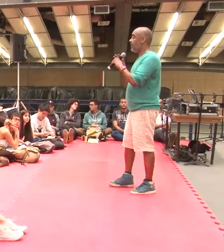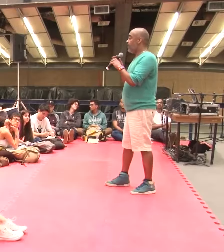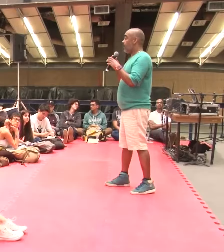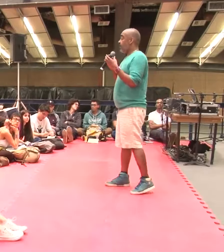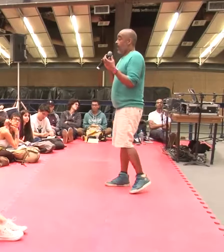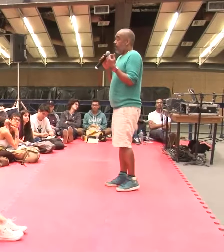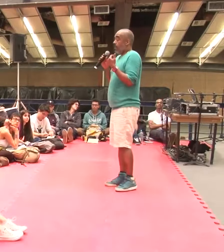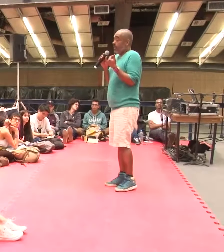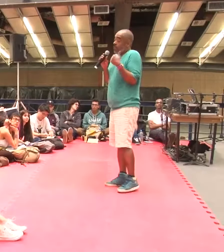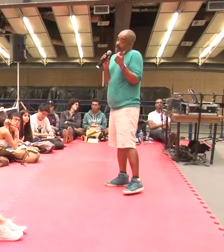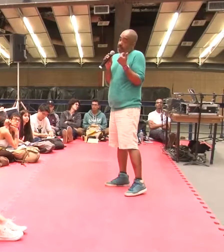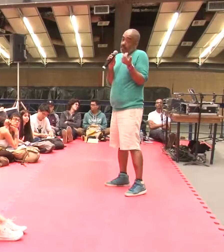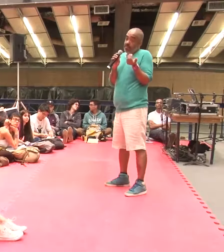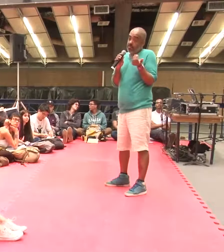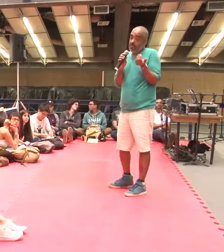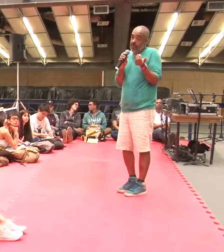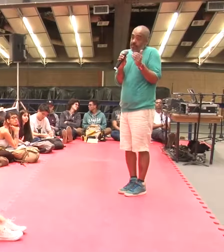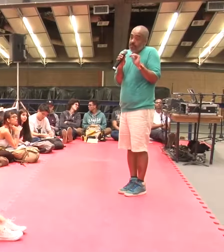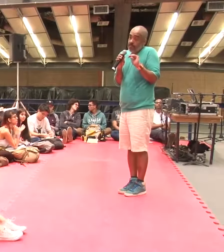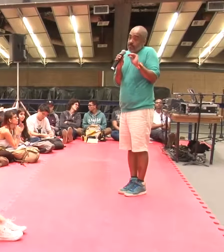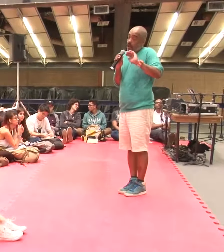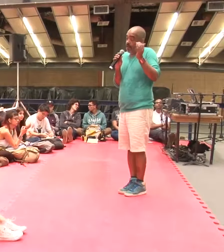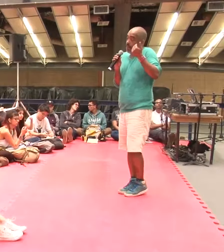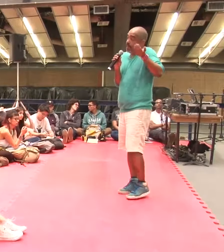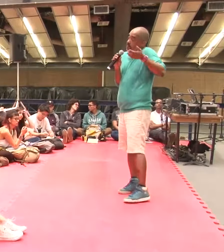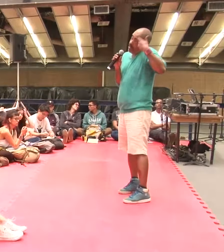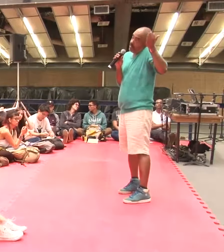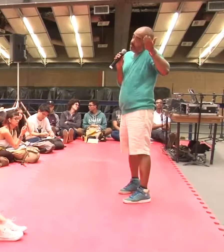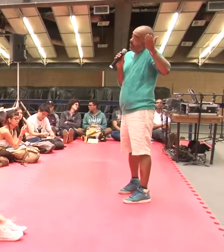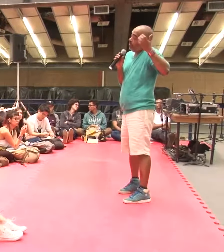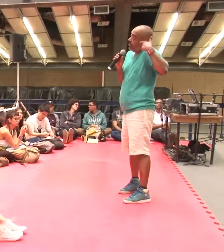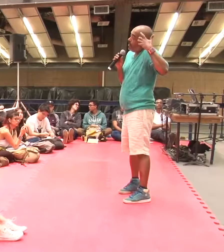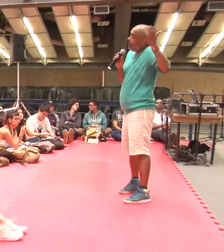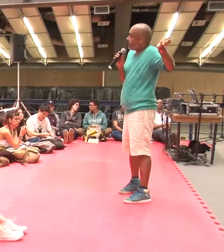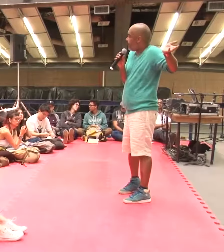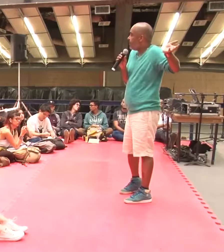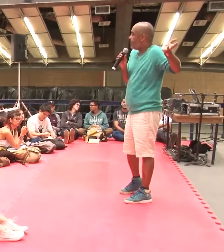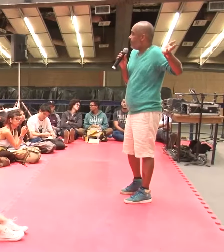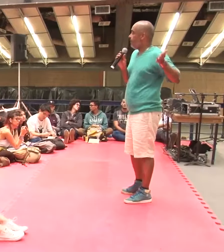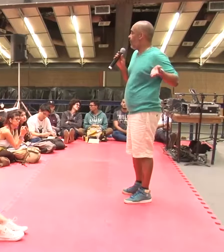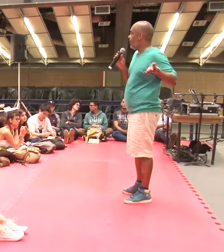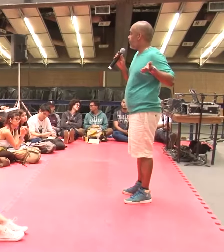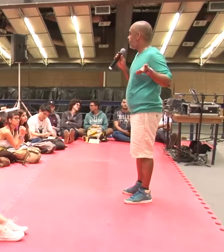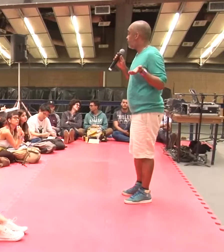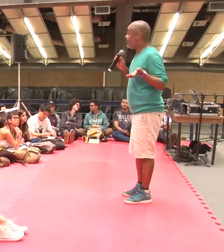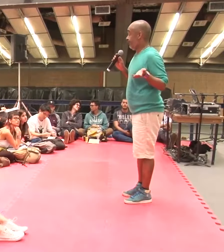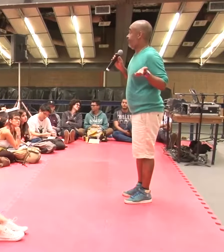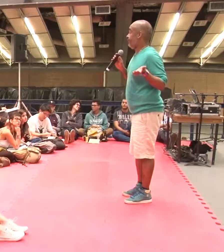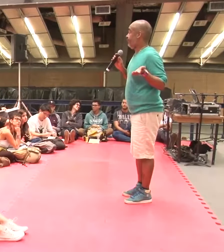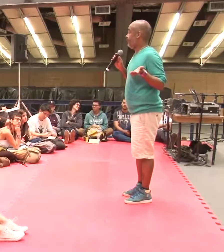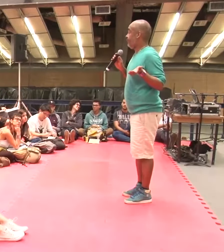né? Uma mulher que não menstrua, teoricamente, acredito eu, também não possa ter filhos.